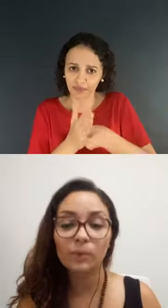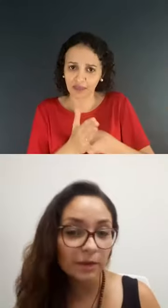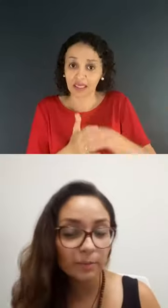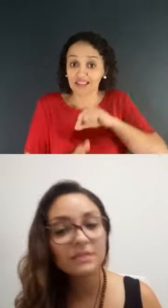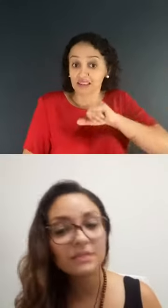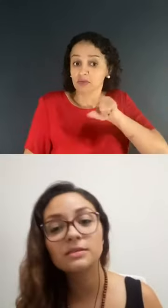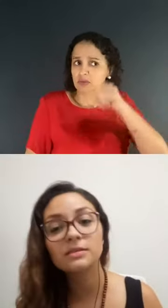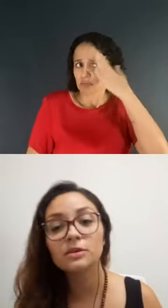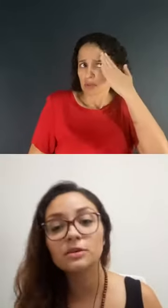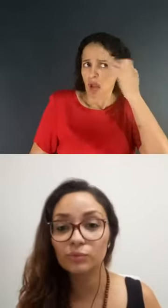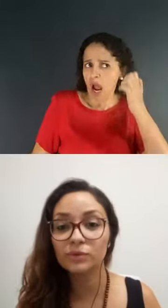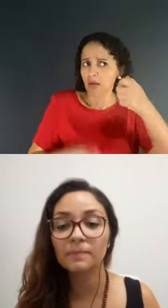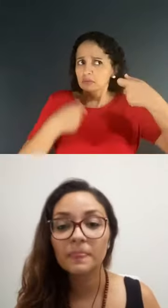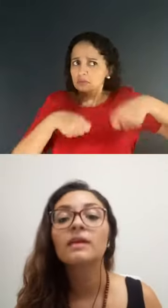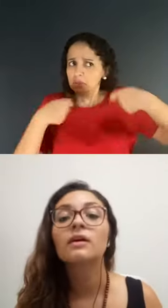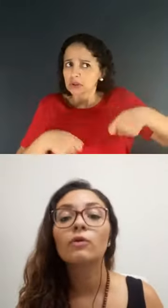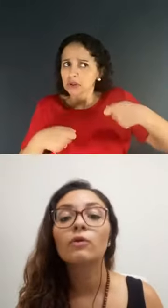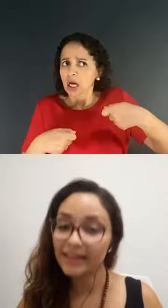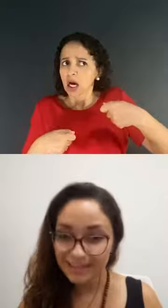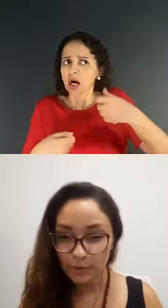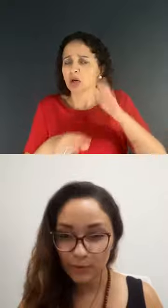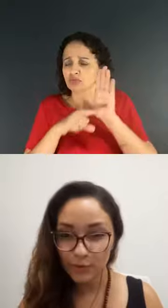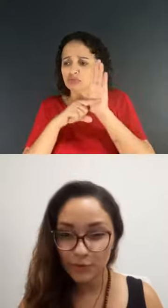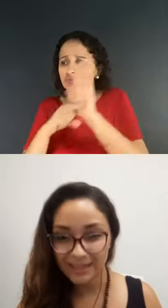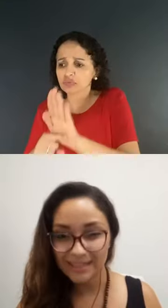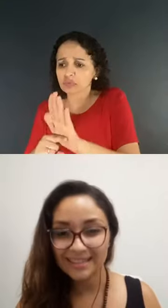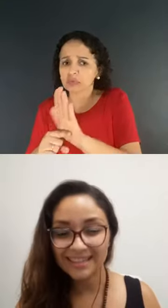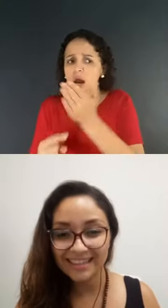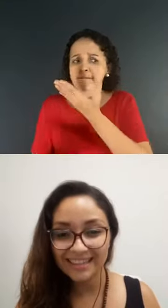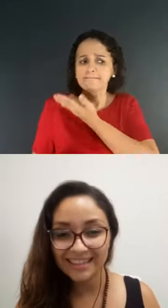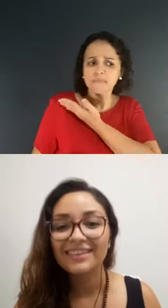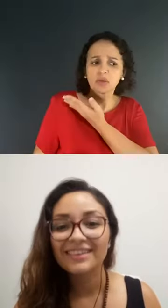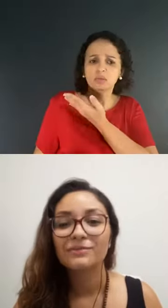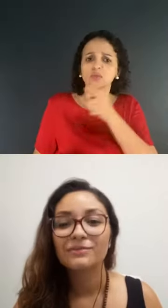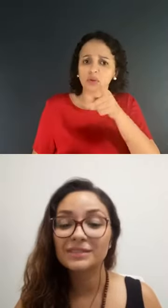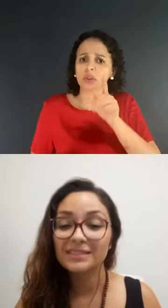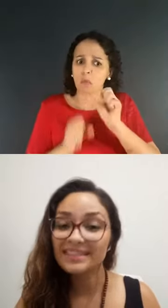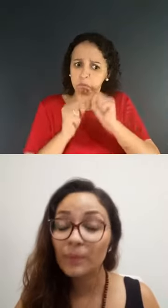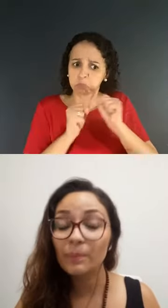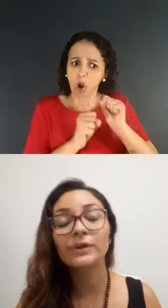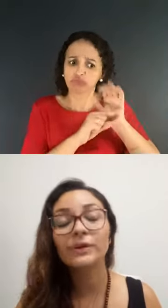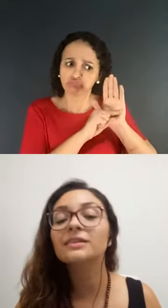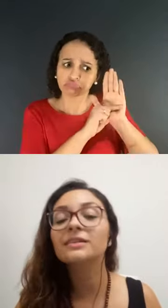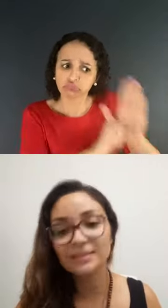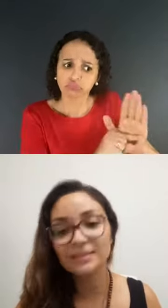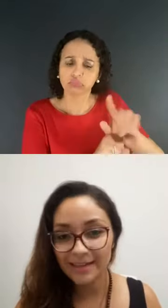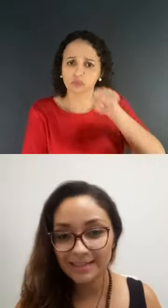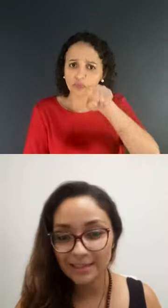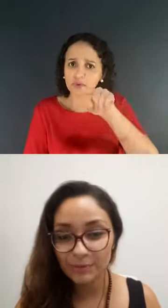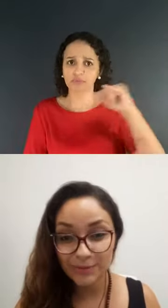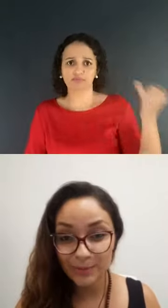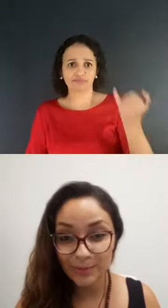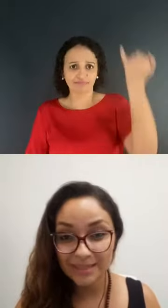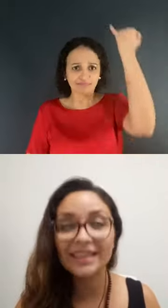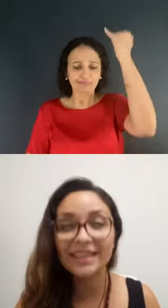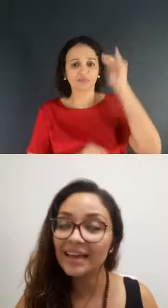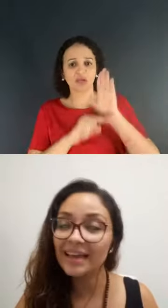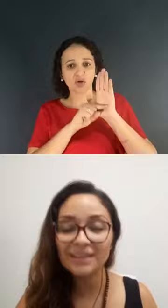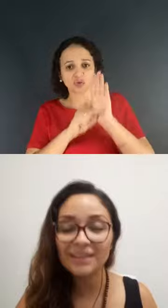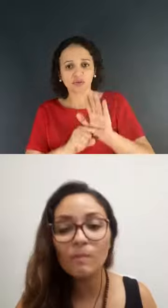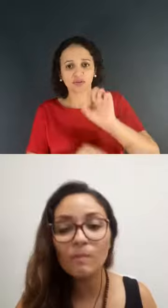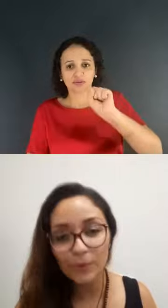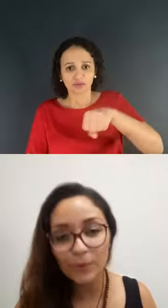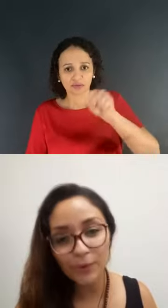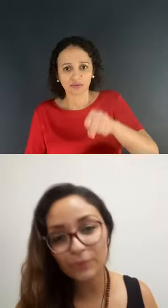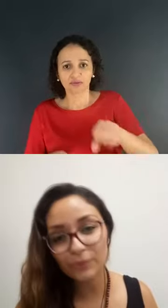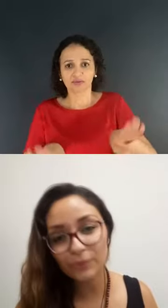souberem de alguém que precisa de ajuda, ofereçam ajuda, sim. Vocês são importantes para essas pessoas que